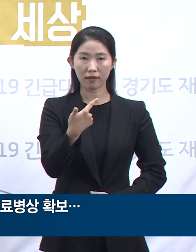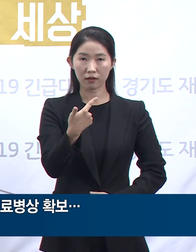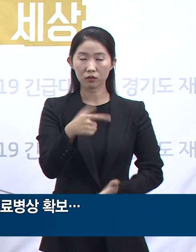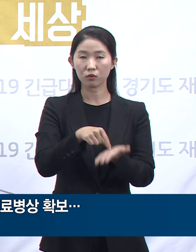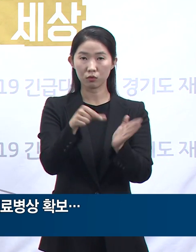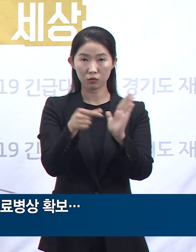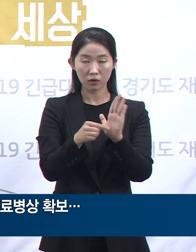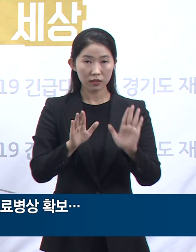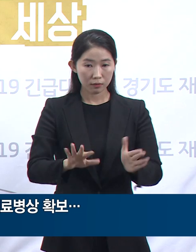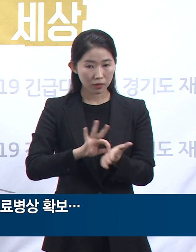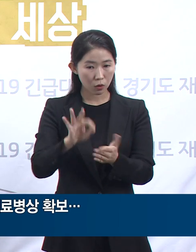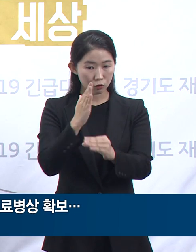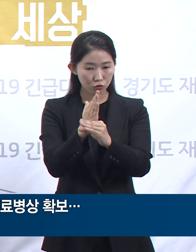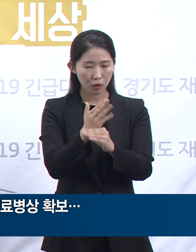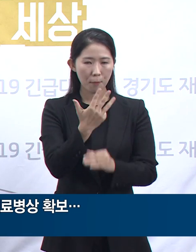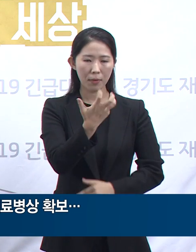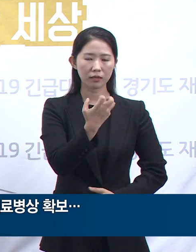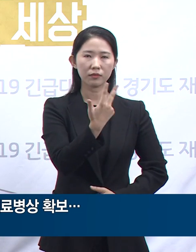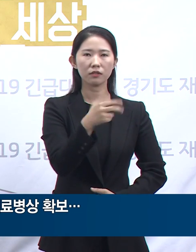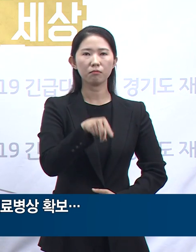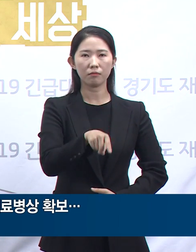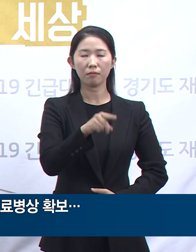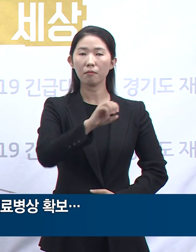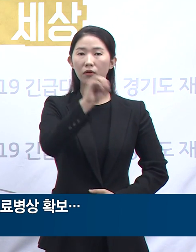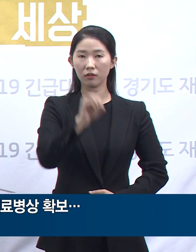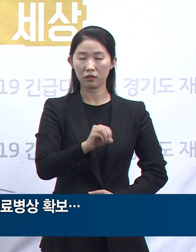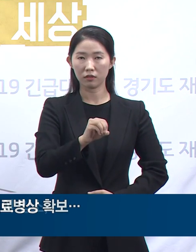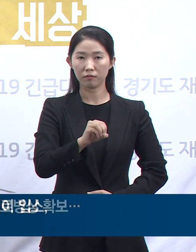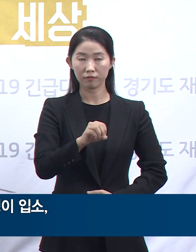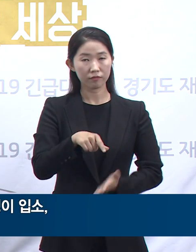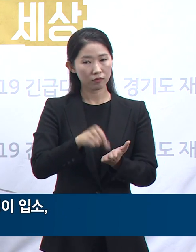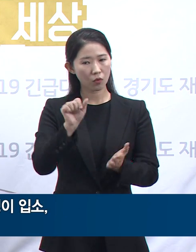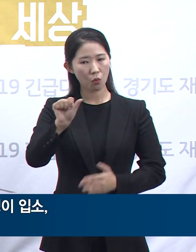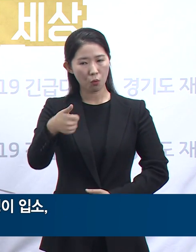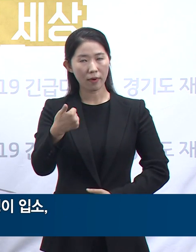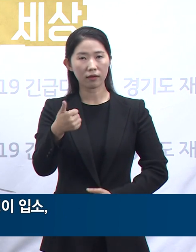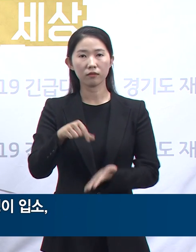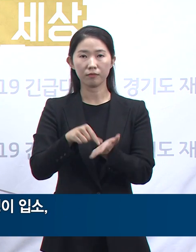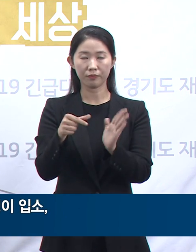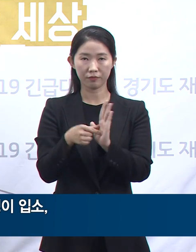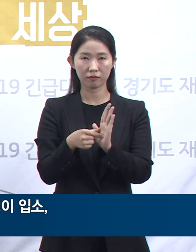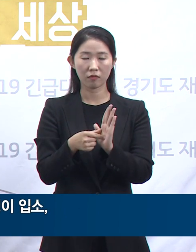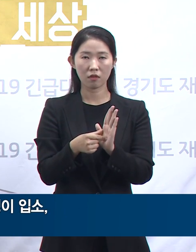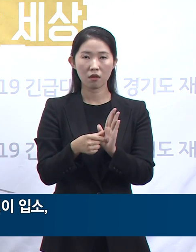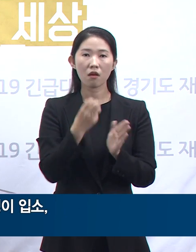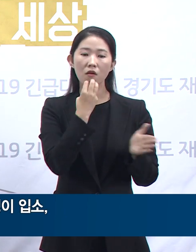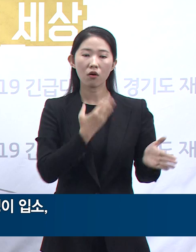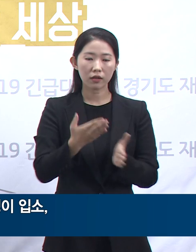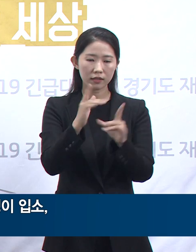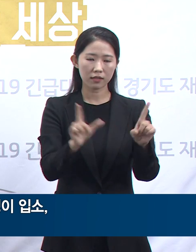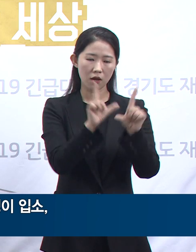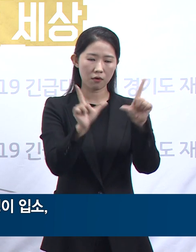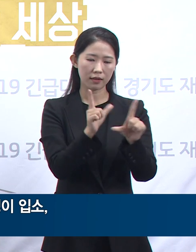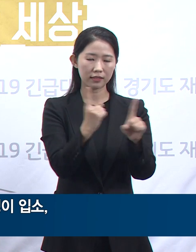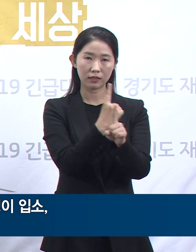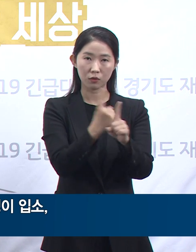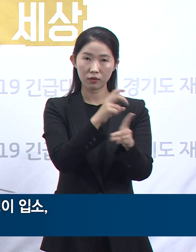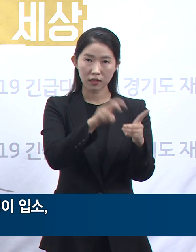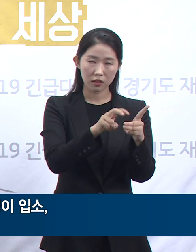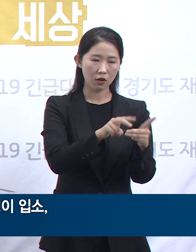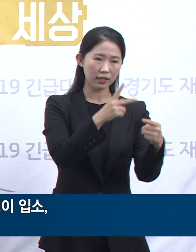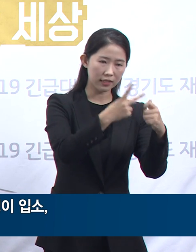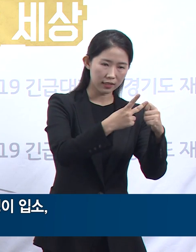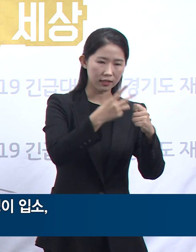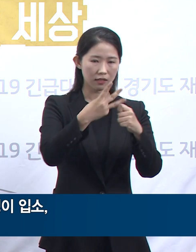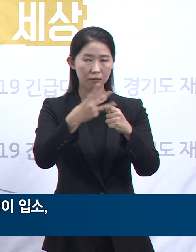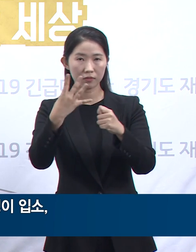병상은 87%인 524병상입니다. 경기 수도권 2생활치료센터와 제3, 4, 5호 생활치료센터